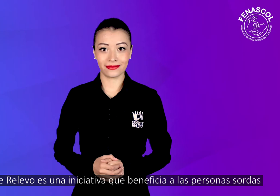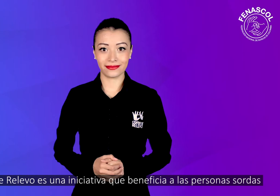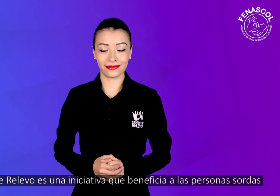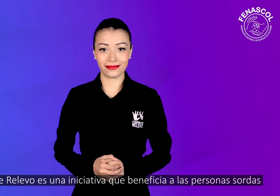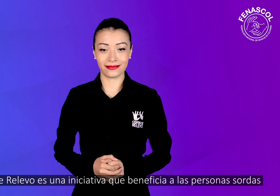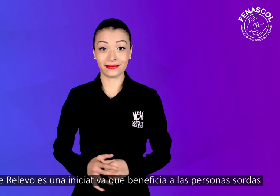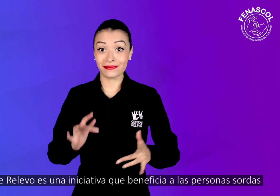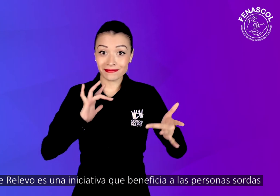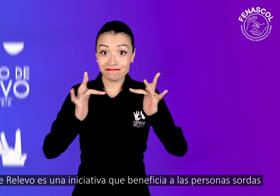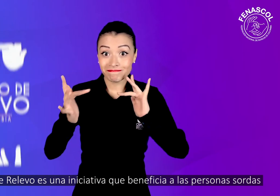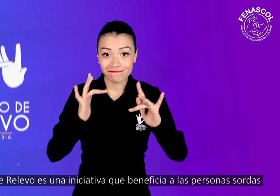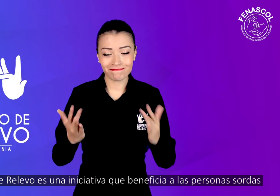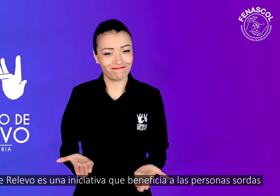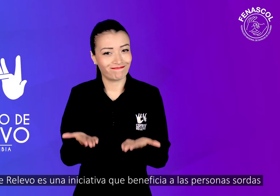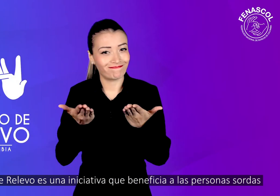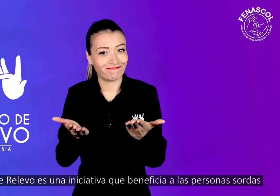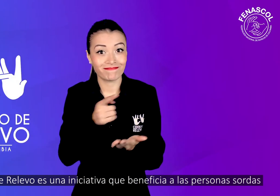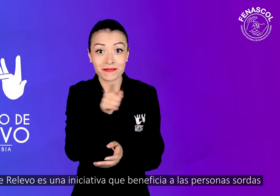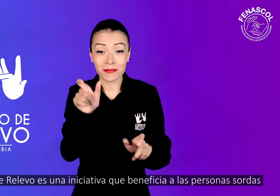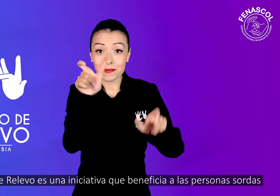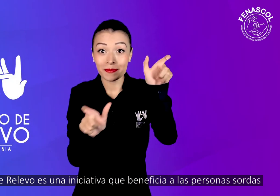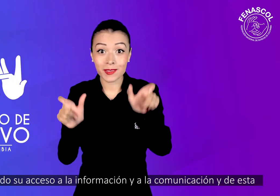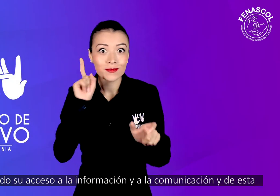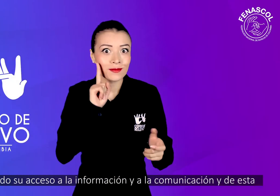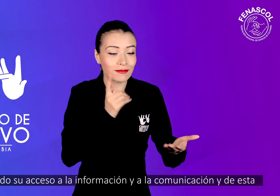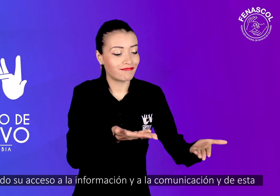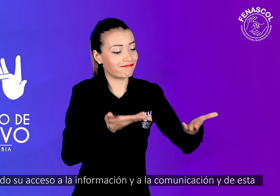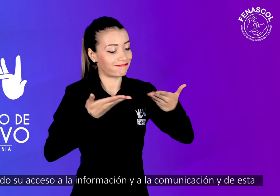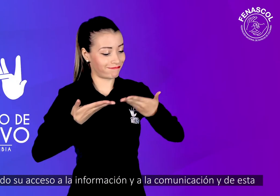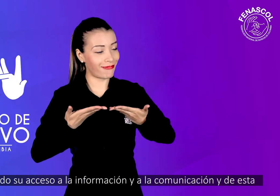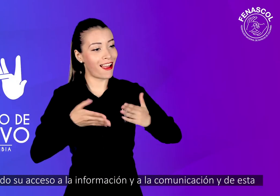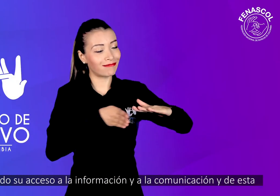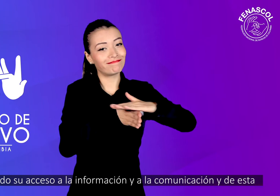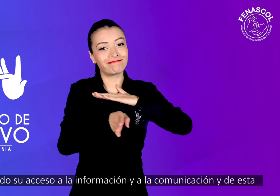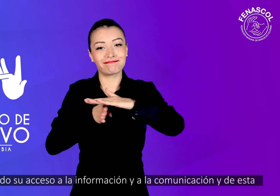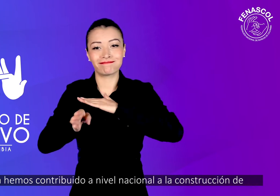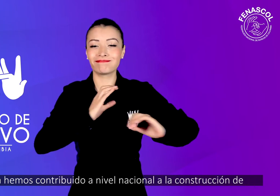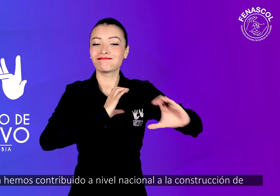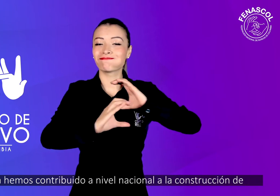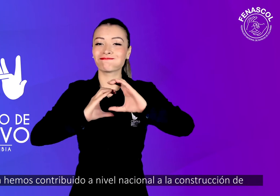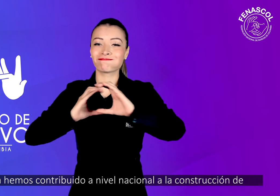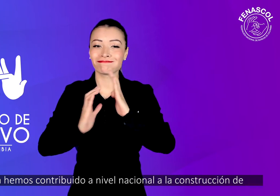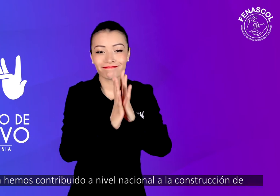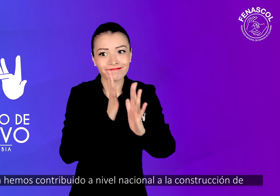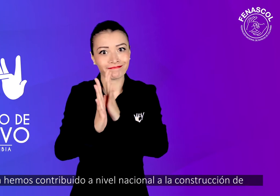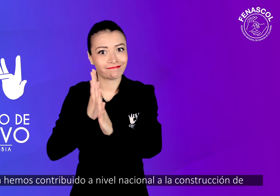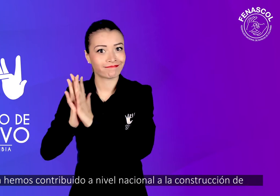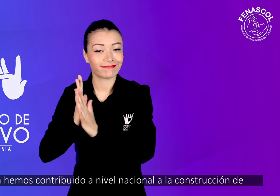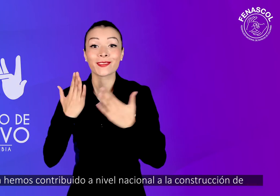El Centro de Relevo es una iniciativa que beneficia a las personas sordas facilitando su acceso a la información y a la comunicación y de esta manera hemos